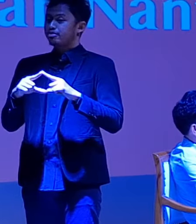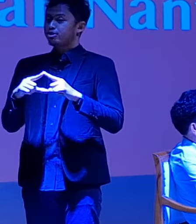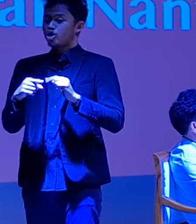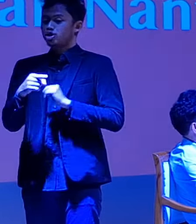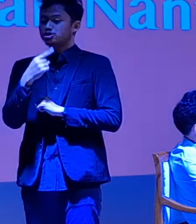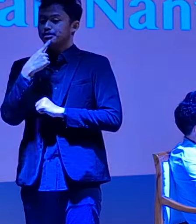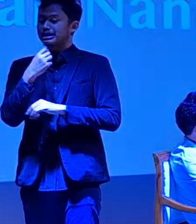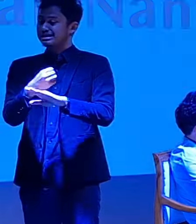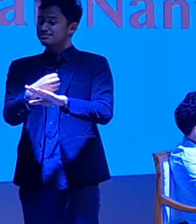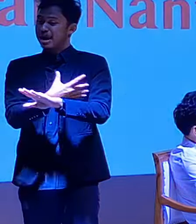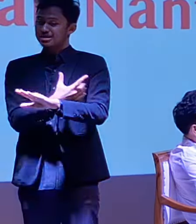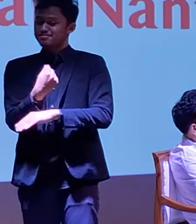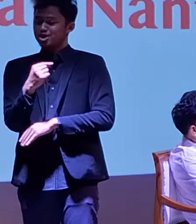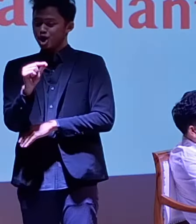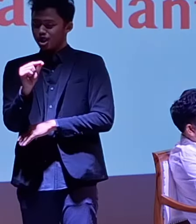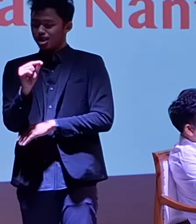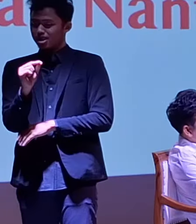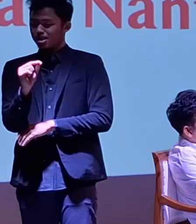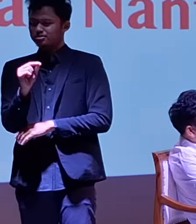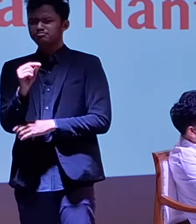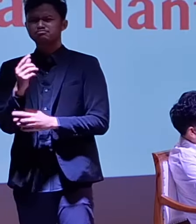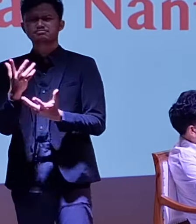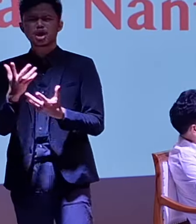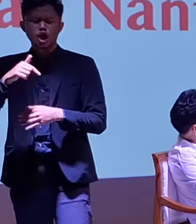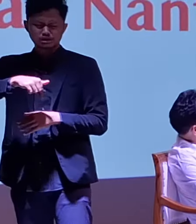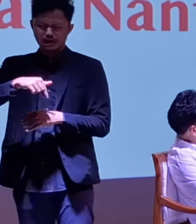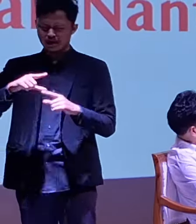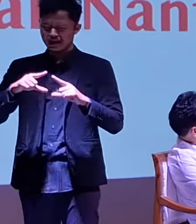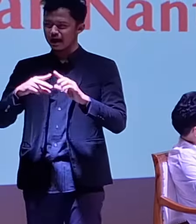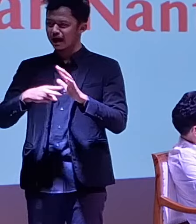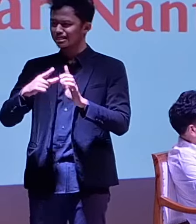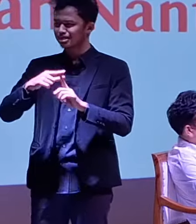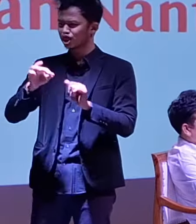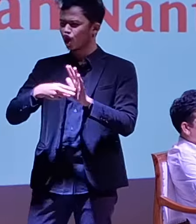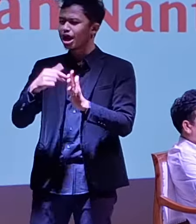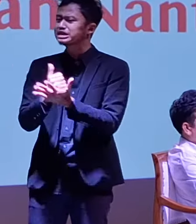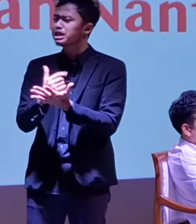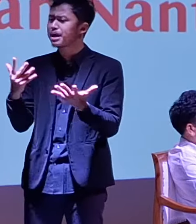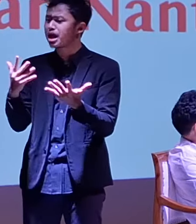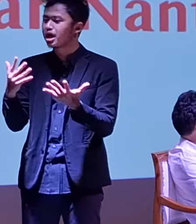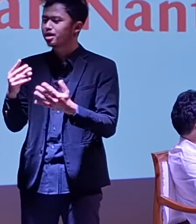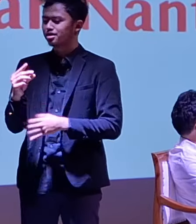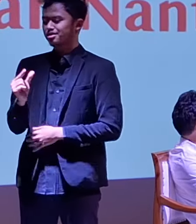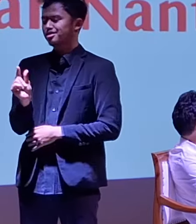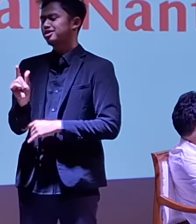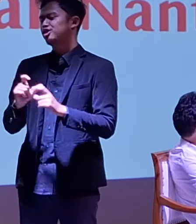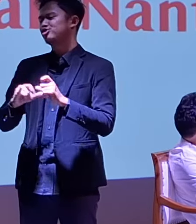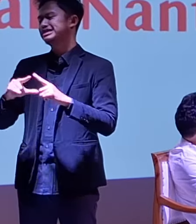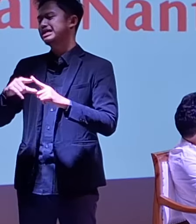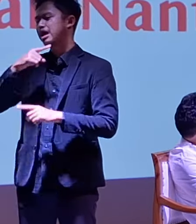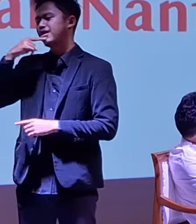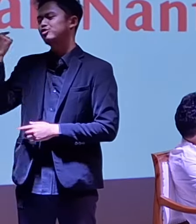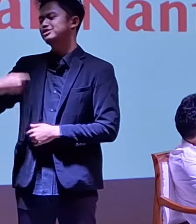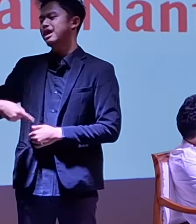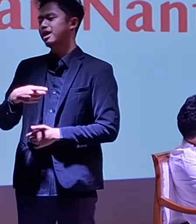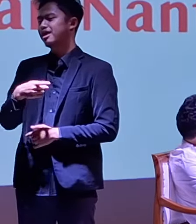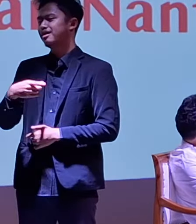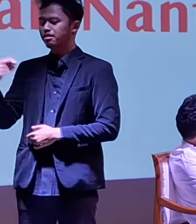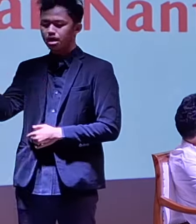Anda ya? Kalau ya, sekarang kan nggak mungkin lah Anton Chekhov dari Rusia kok Anies Baswedan bacanya. Dulu Mas